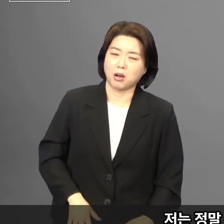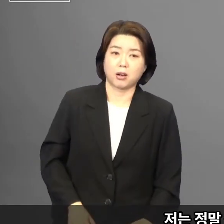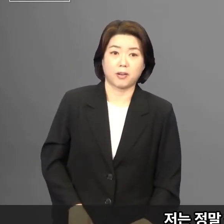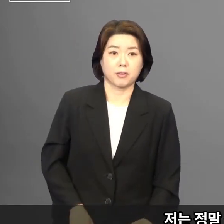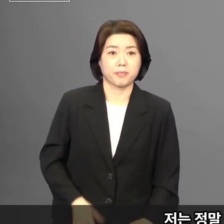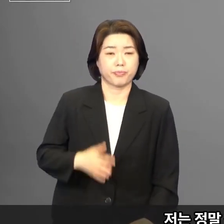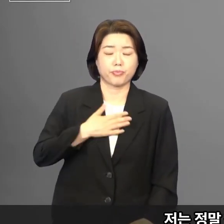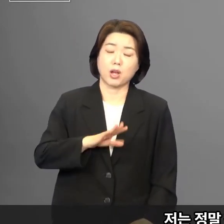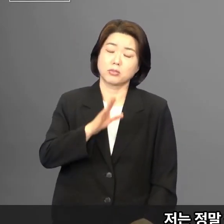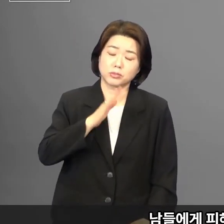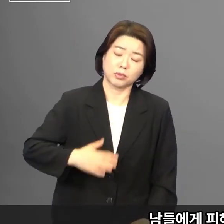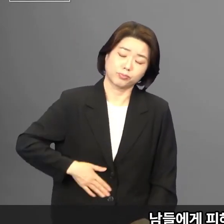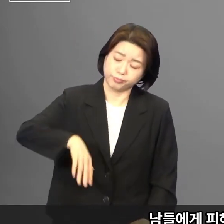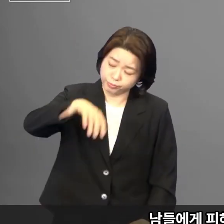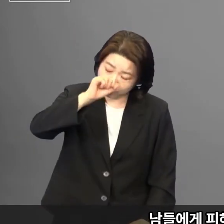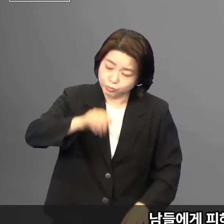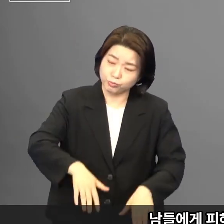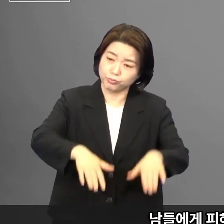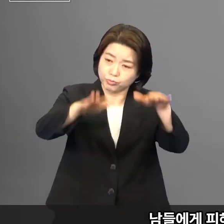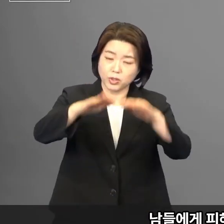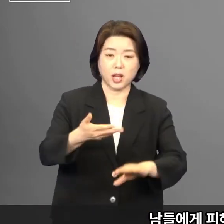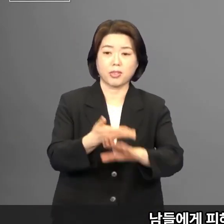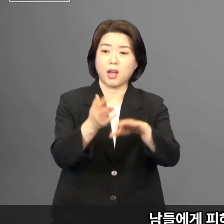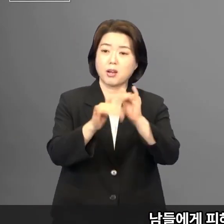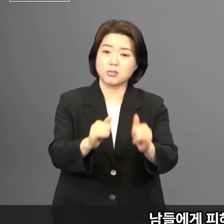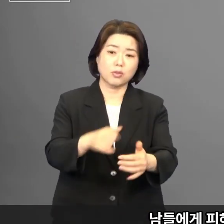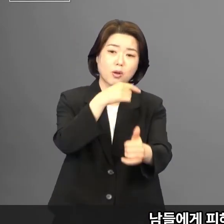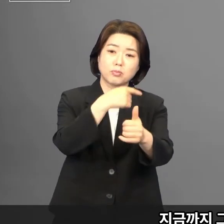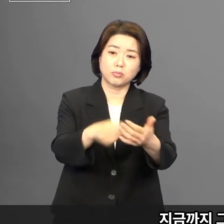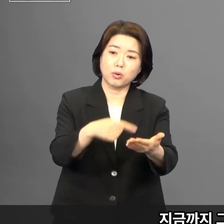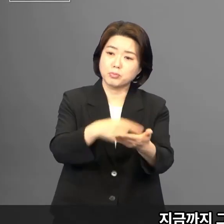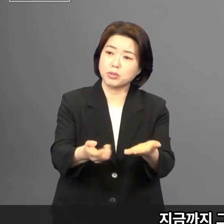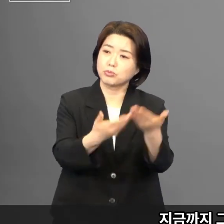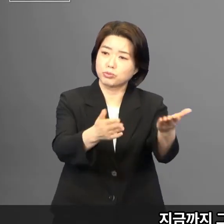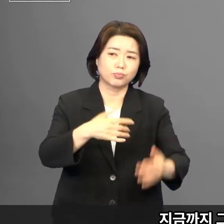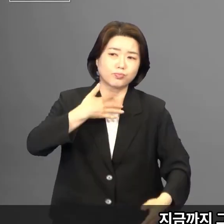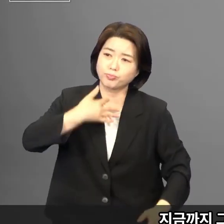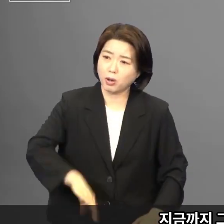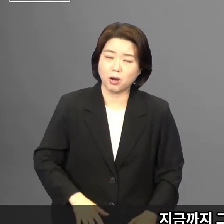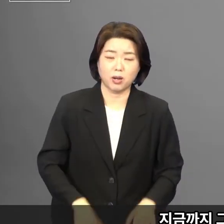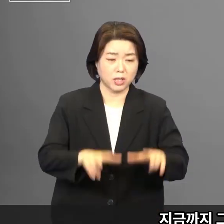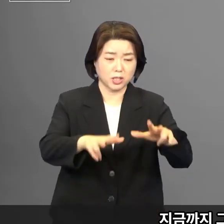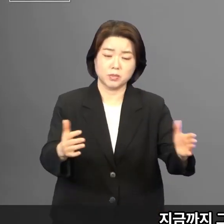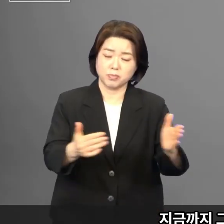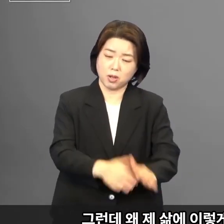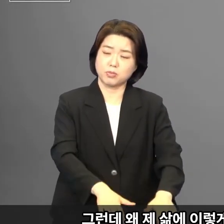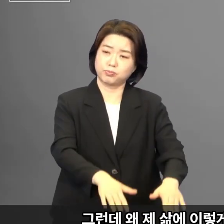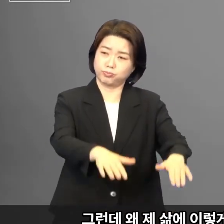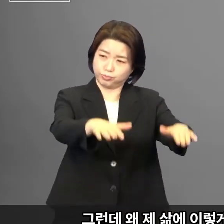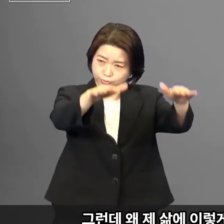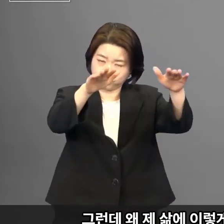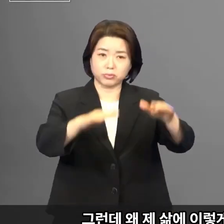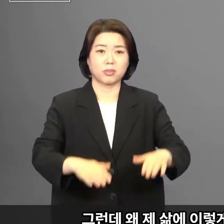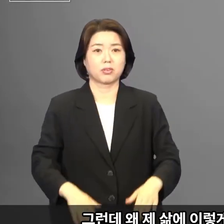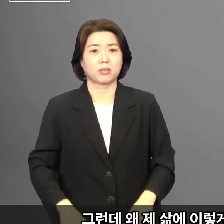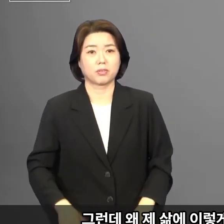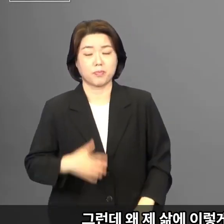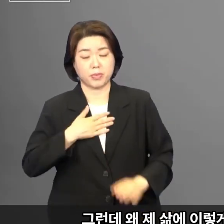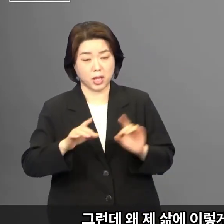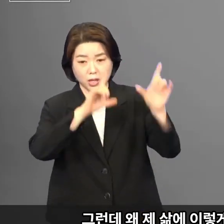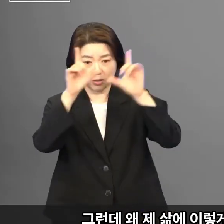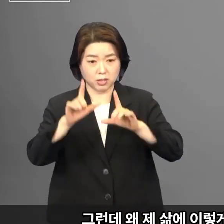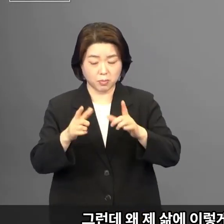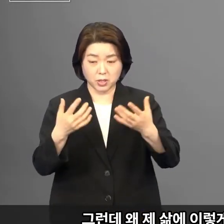정말 착하게 살았고요. 남들에게 피해를 준 적도 없고요. 지금까지 그렇게 살아왔는데 그런데 왜 제 삶에